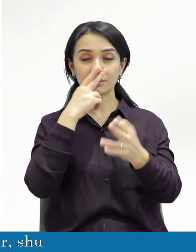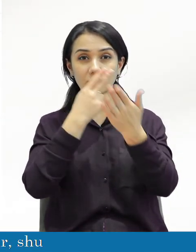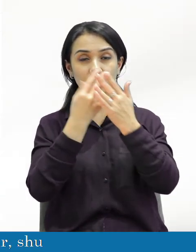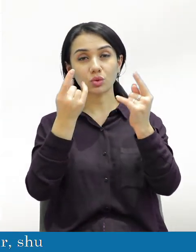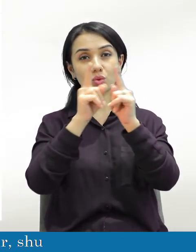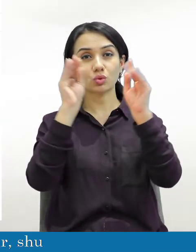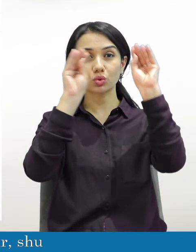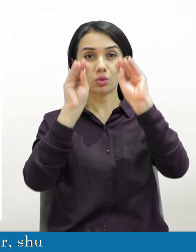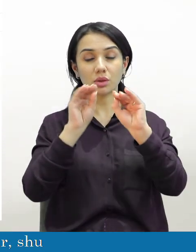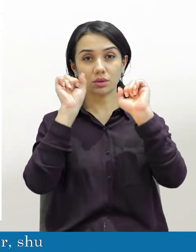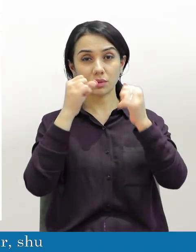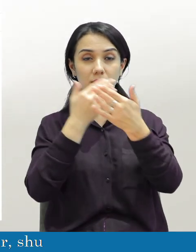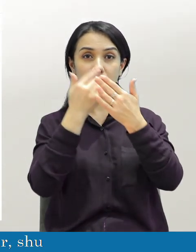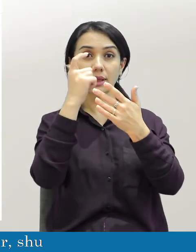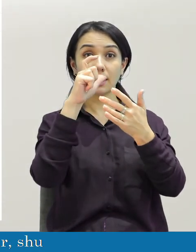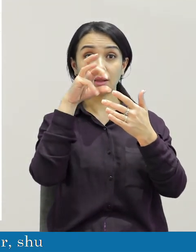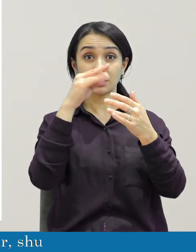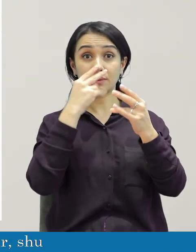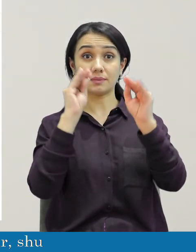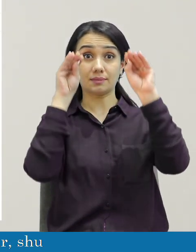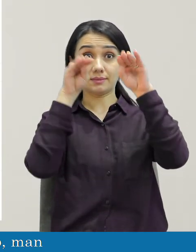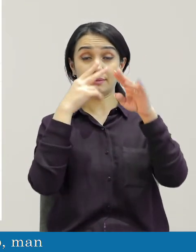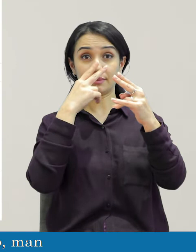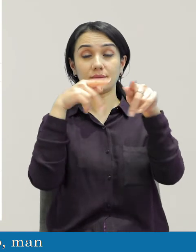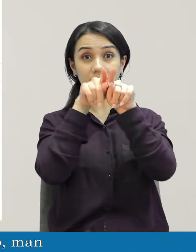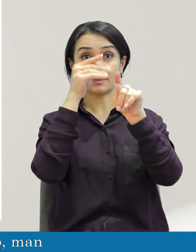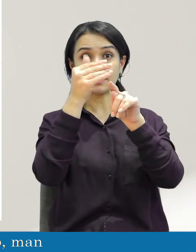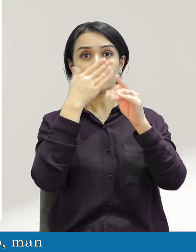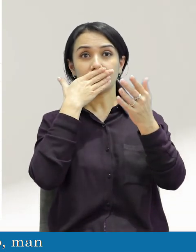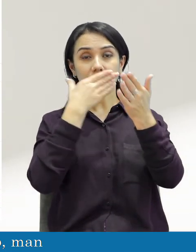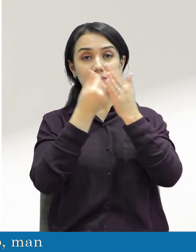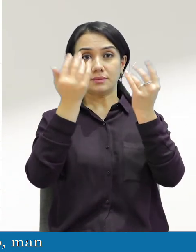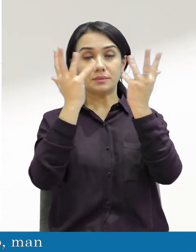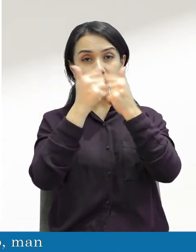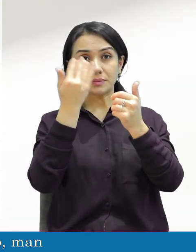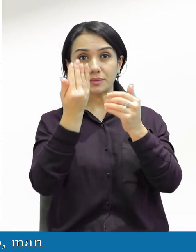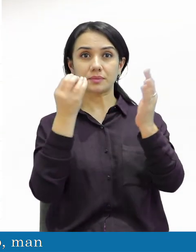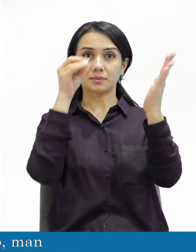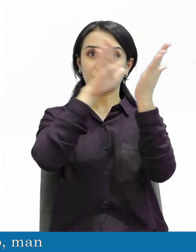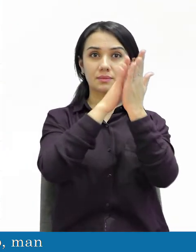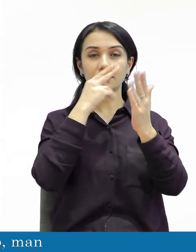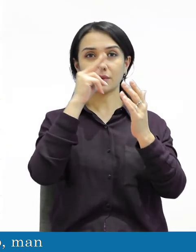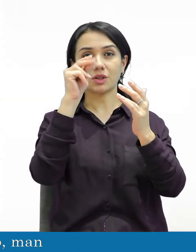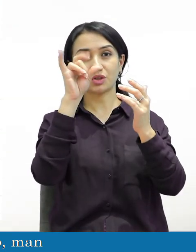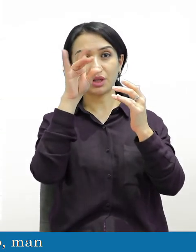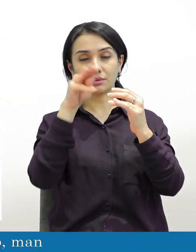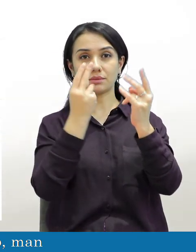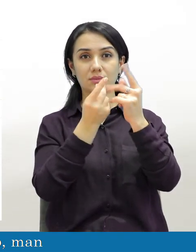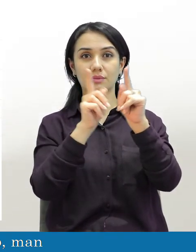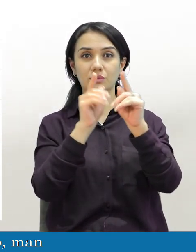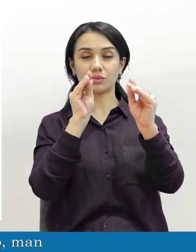tushirib olishingiz mumkin bo'ladi. Add chartni bosadigan bo'lsam, ko'rib turibsizlar, mana bu joyga o'zi avtomatik tarzda chart tushirib